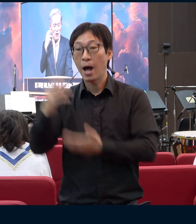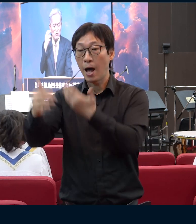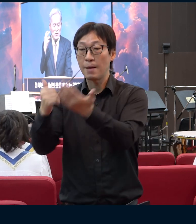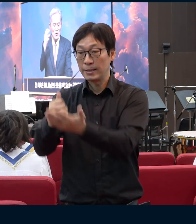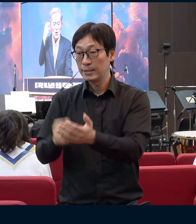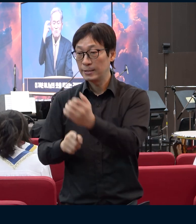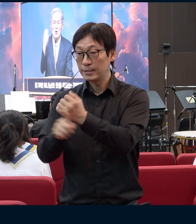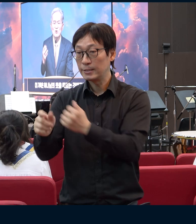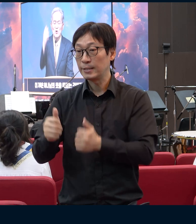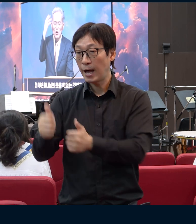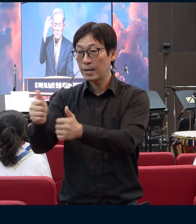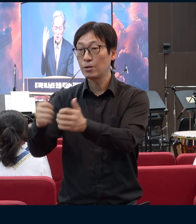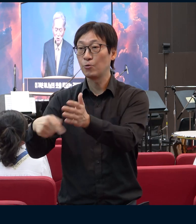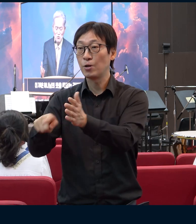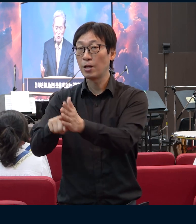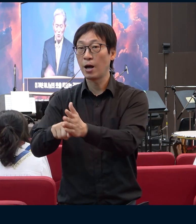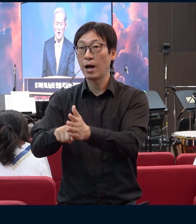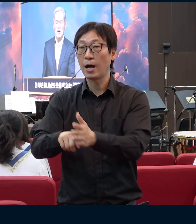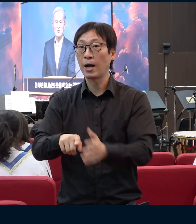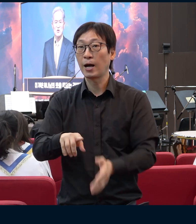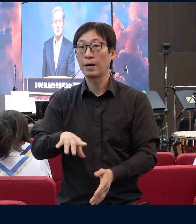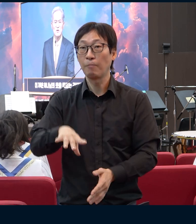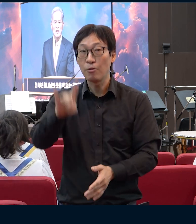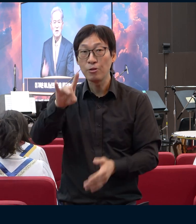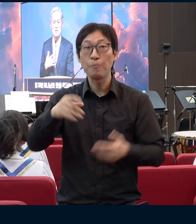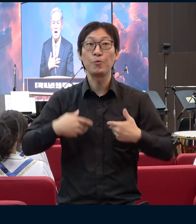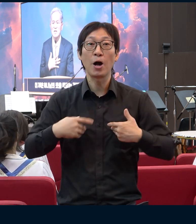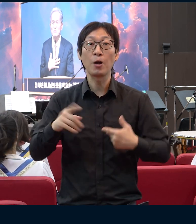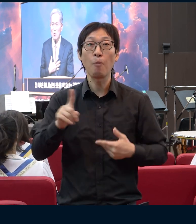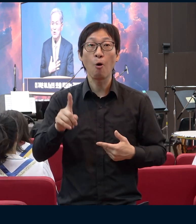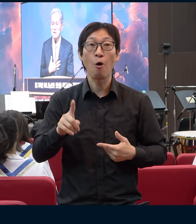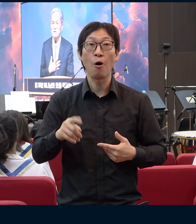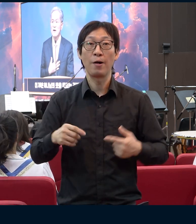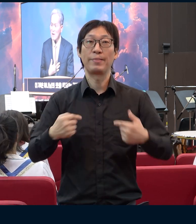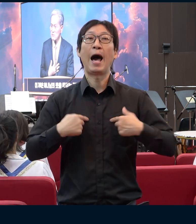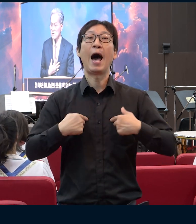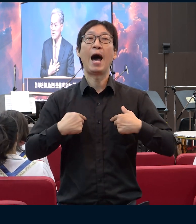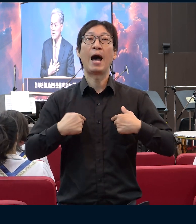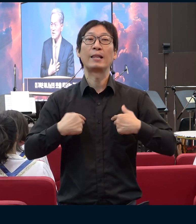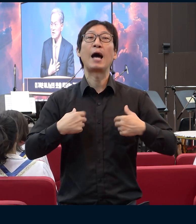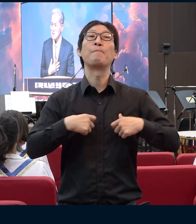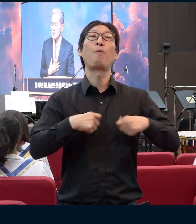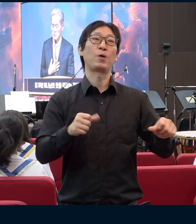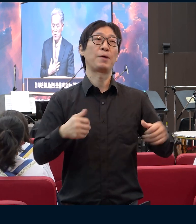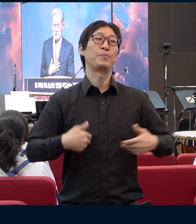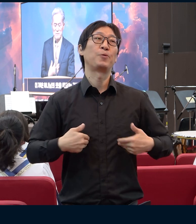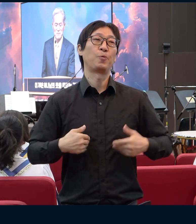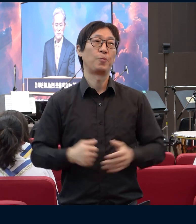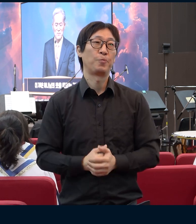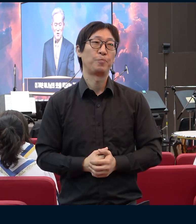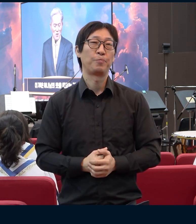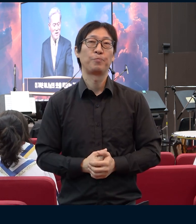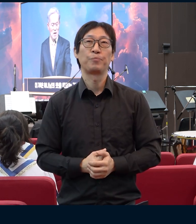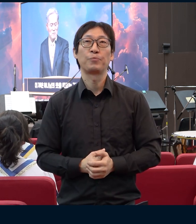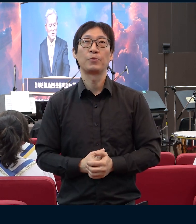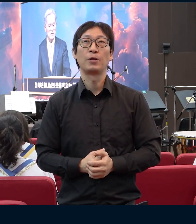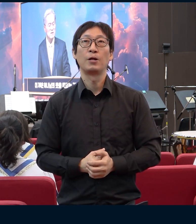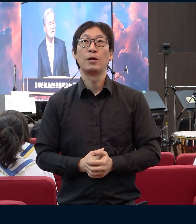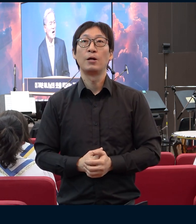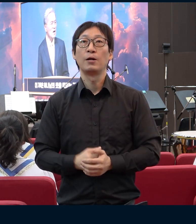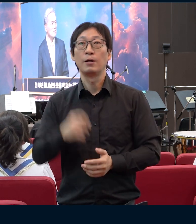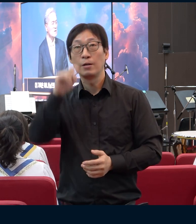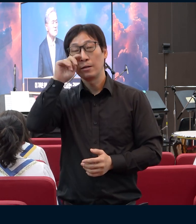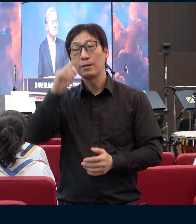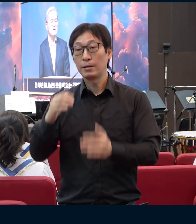하나님의 뜻을 따르기 위해서 먼저 필수적으로 해야 하는 것이 뭐냐? 자기 포기를 해야 되는 거예요. 자기 포기. 왜